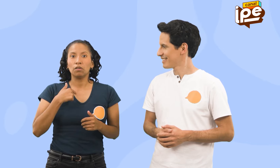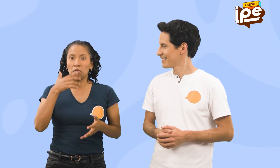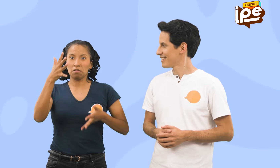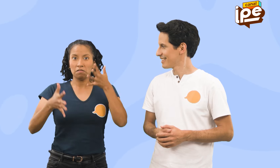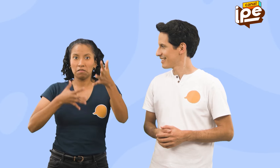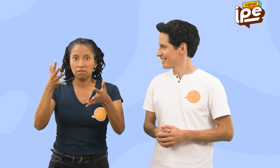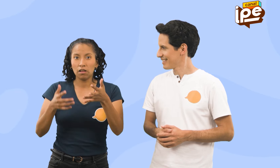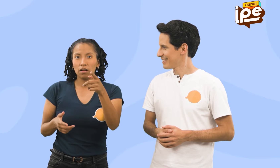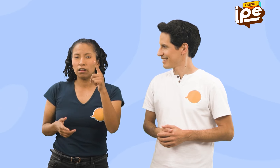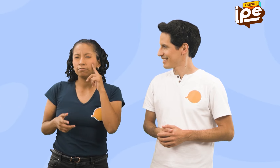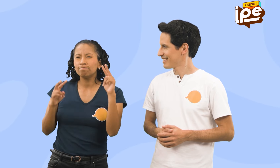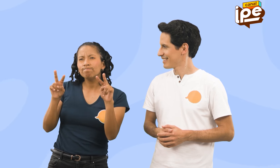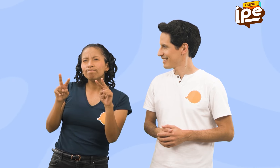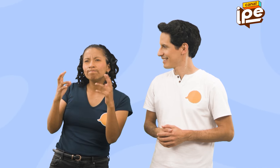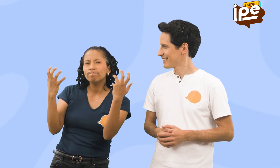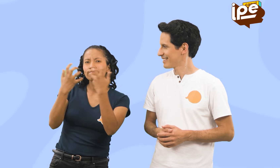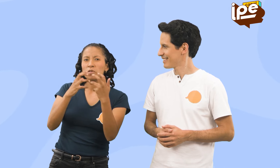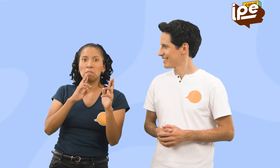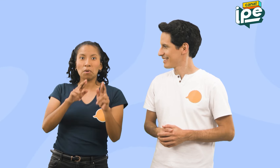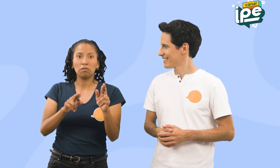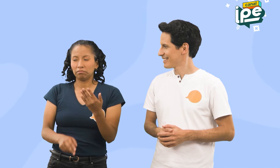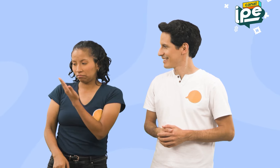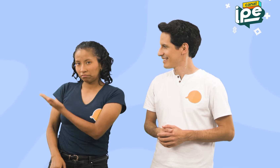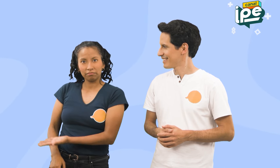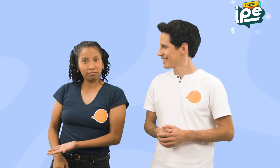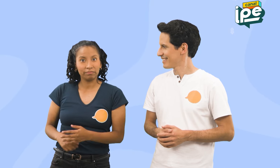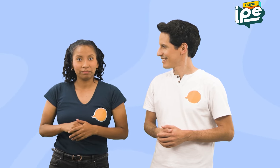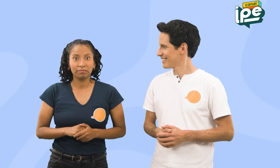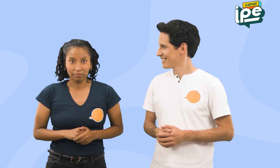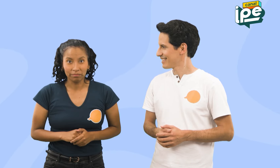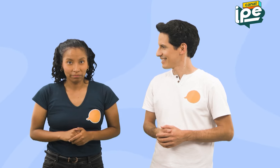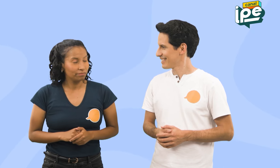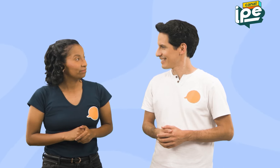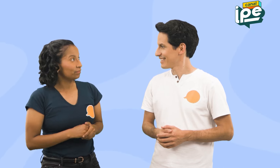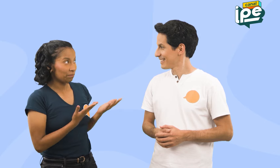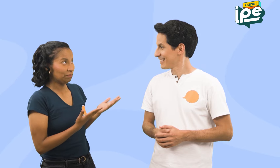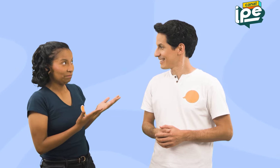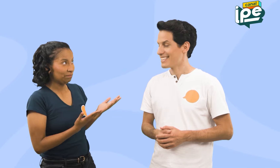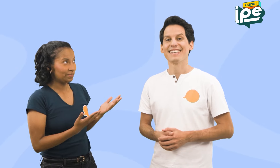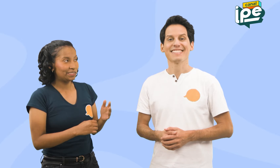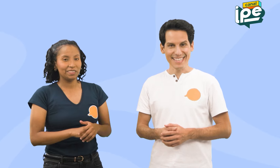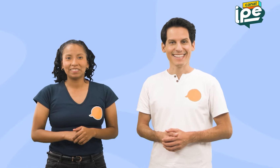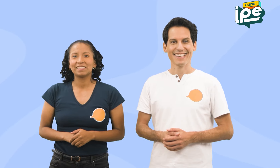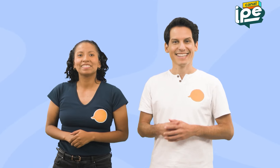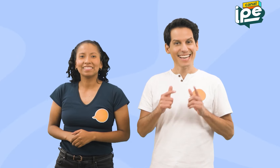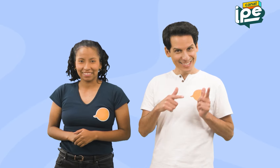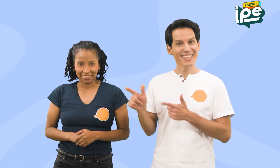corresponda y después verificamos te parece sí estoy